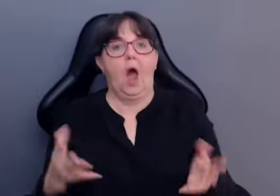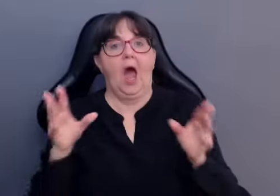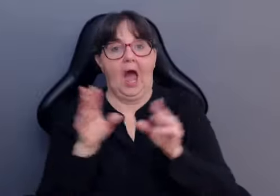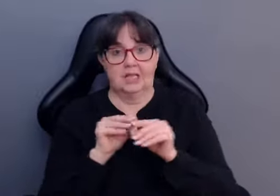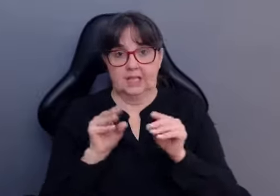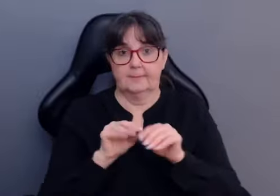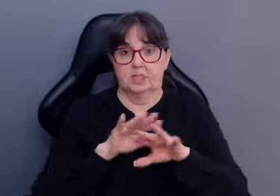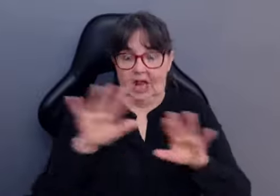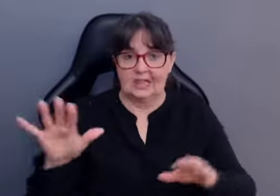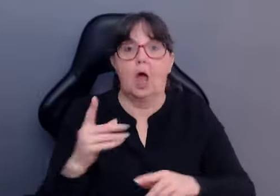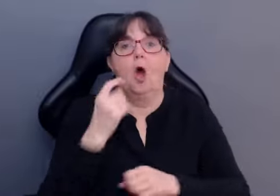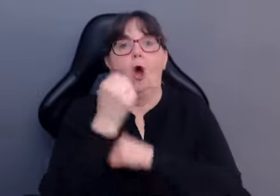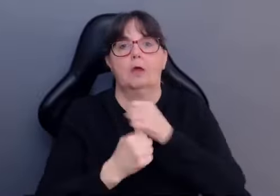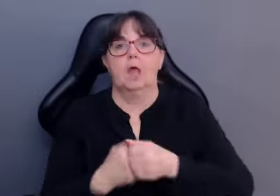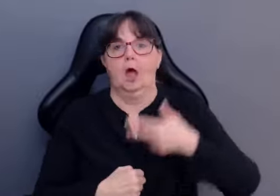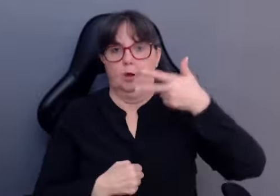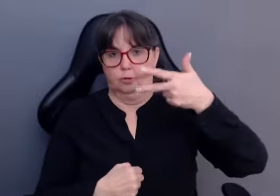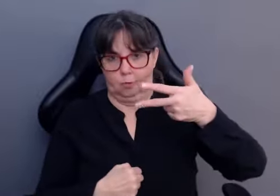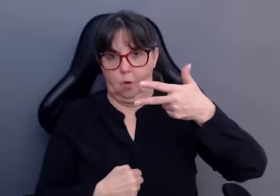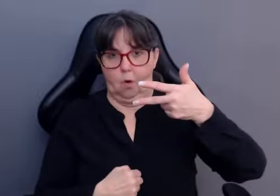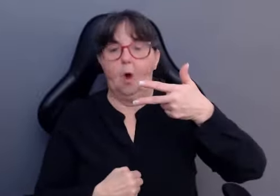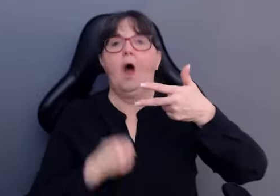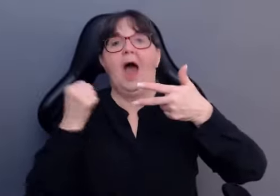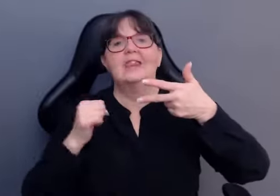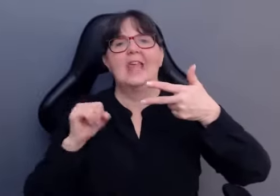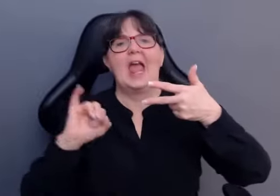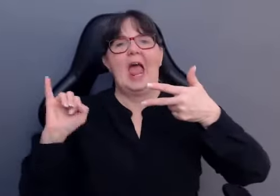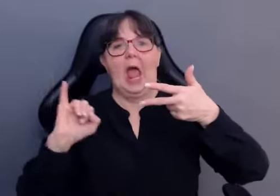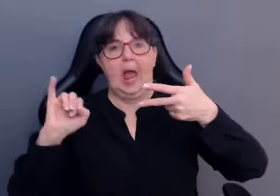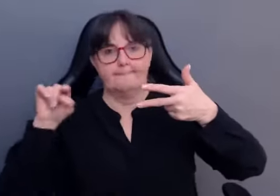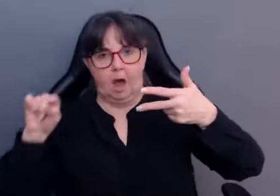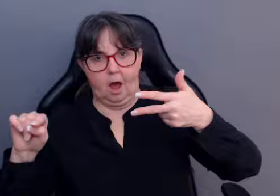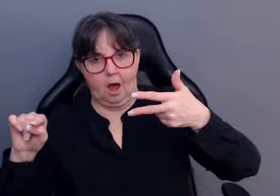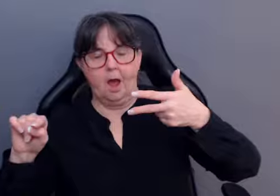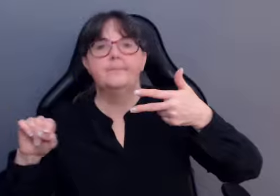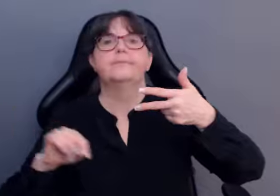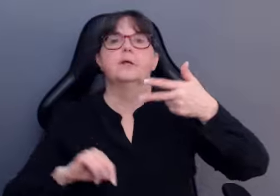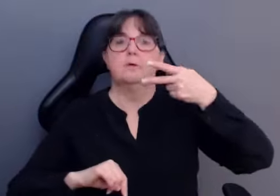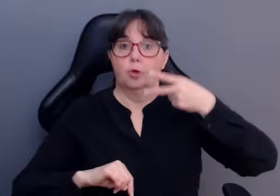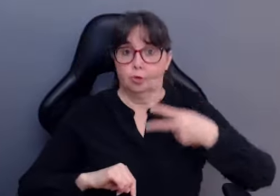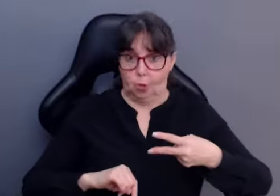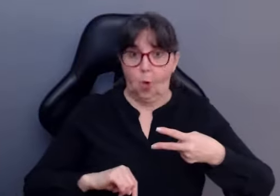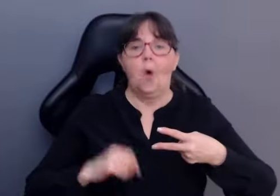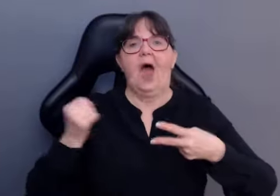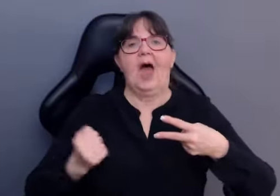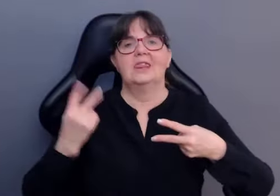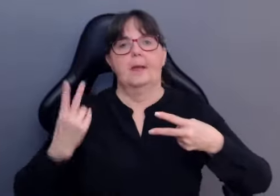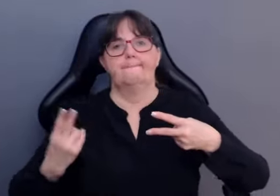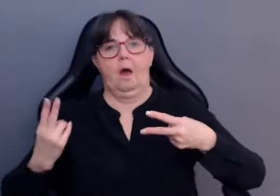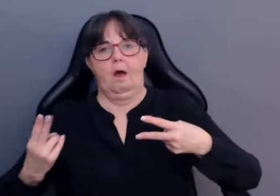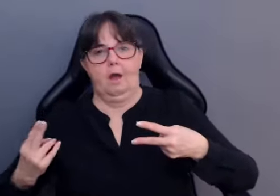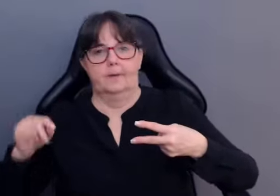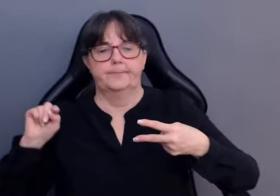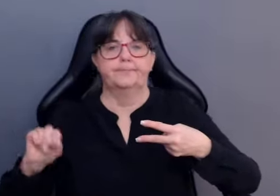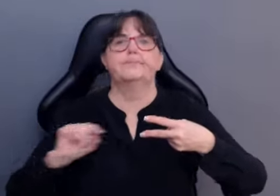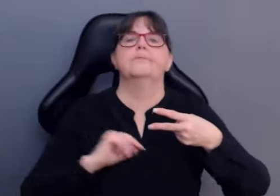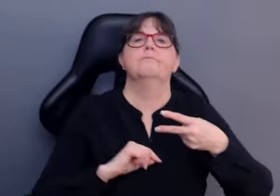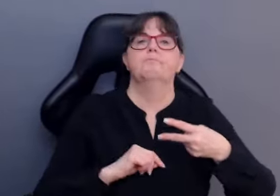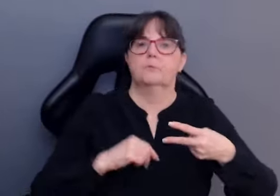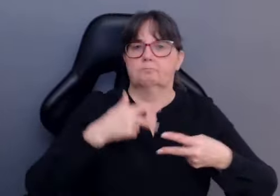3 administrateurs les années impaires et 2 les années paires. Ces mandats commencent